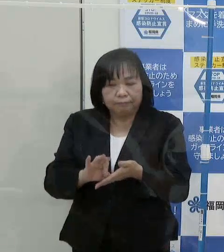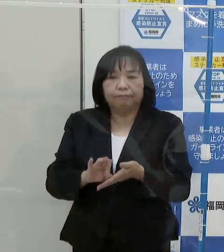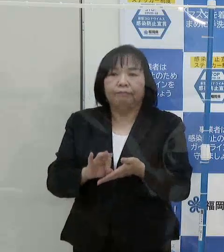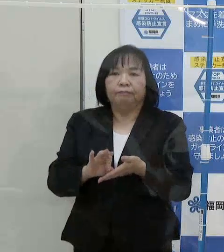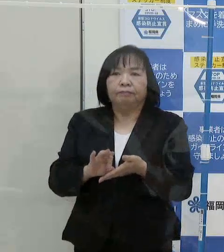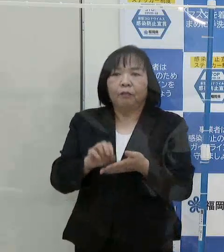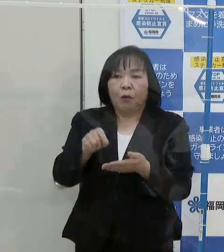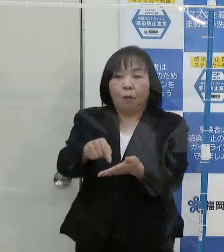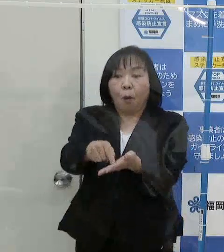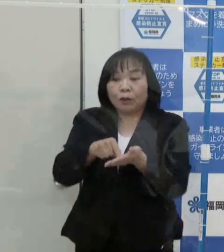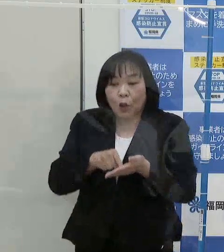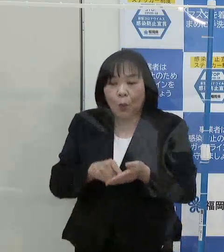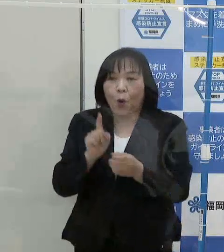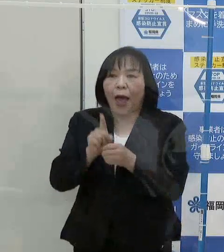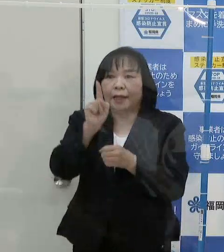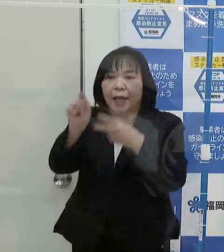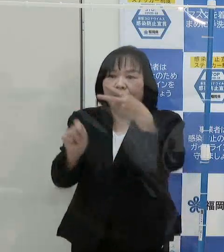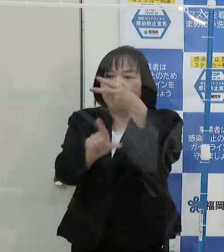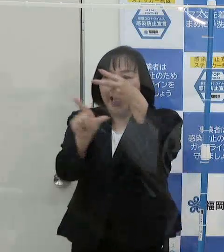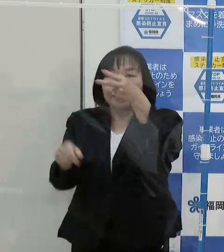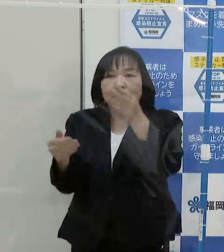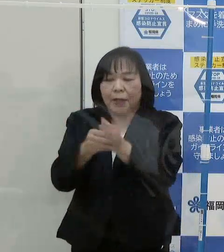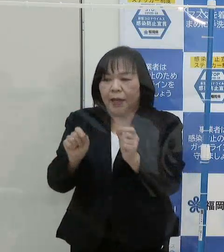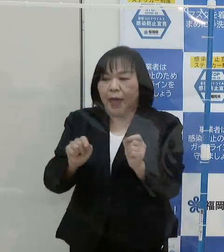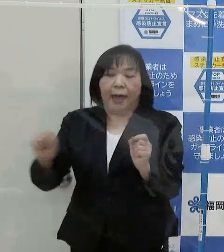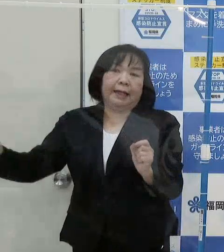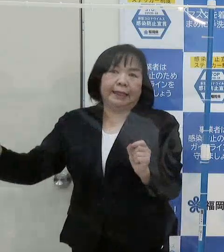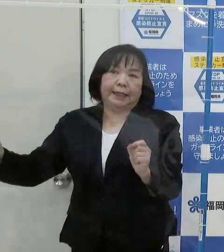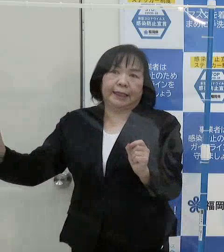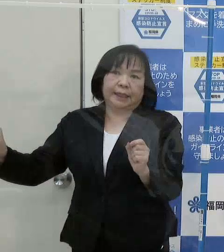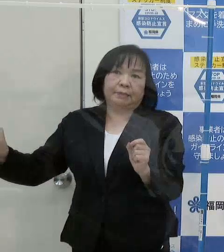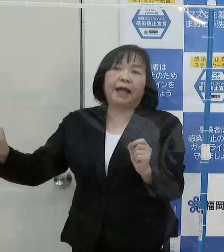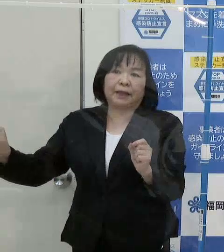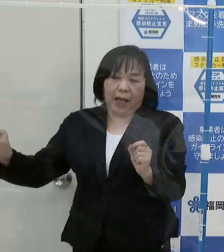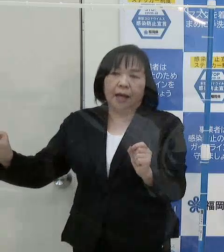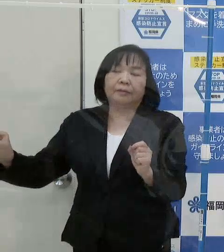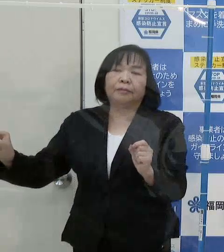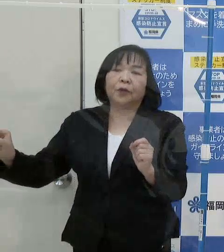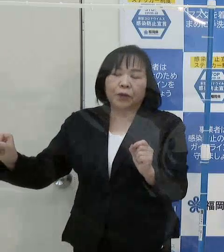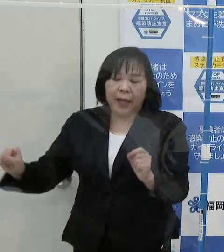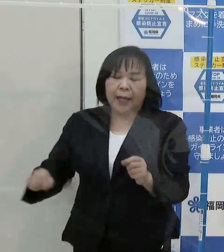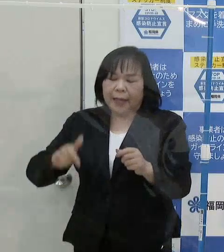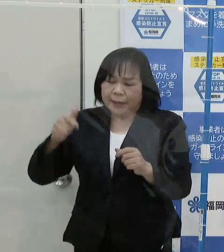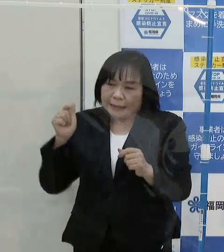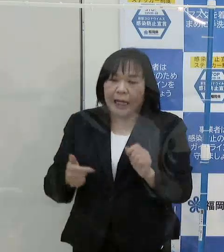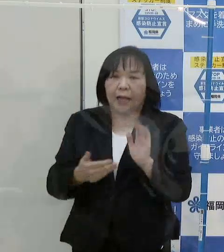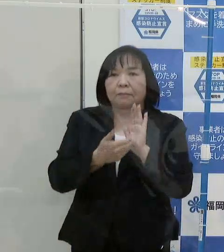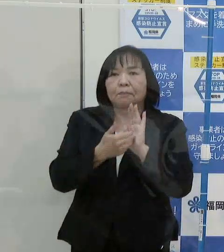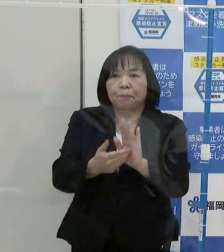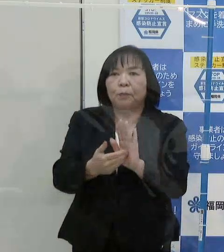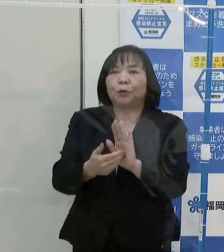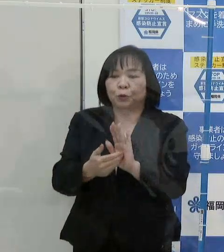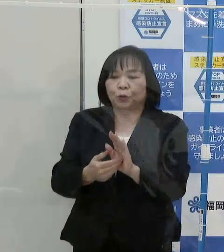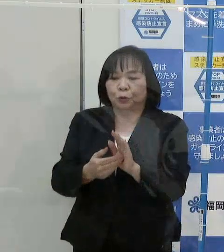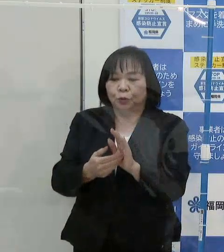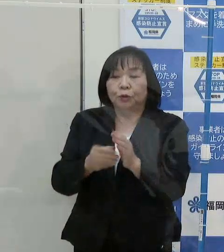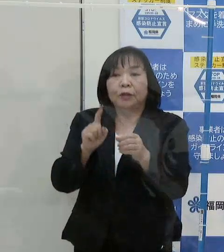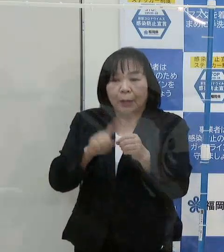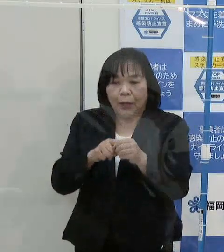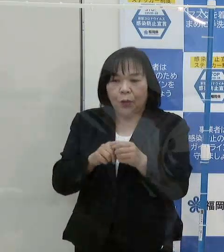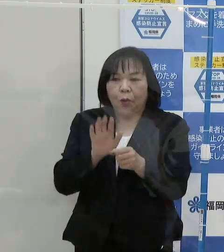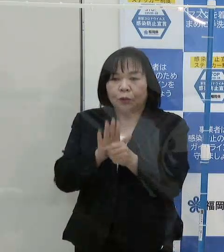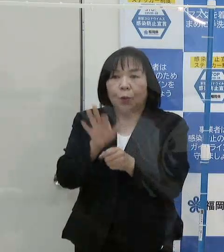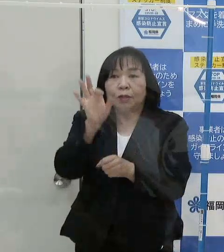ただく期間も 来年の2月いっぱいまで延ばしておりますので、しっかり感染防止対策をそういった助成費も使い